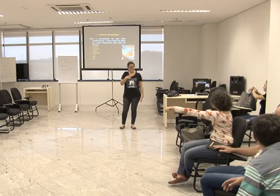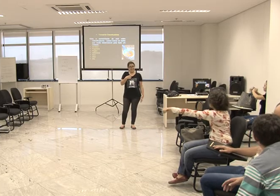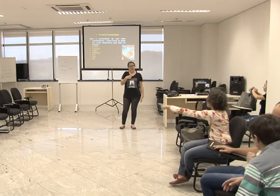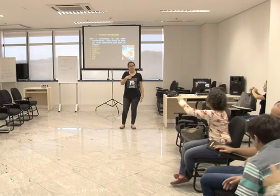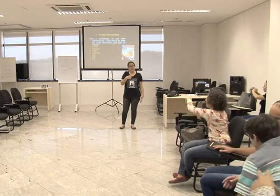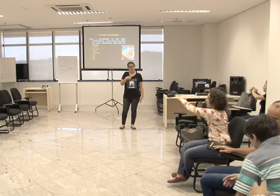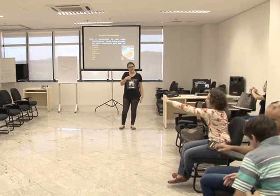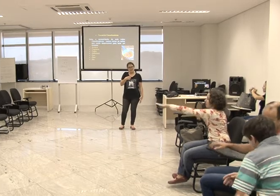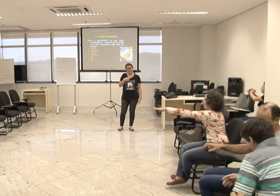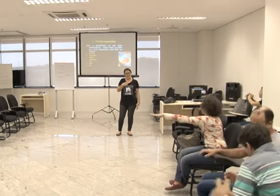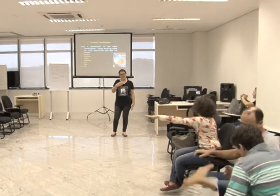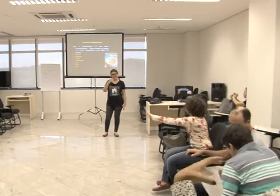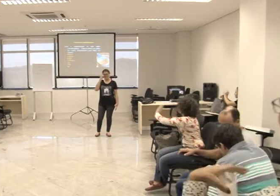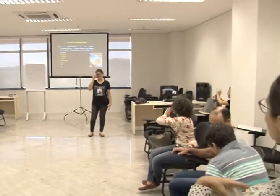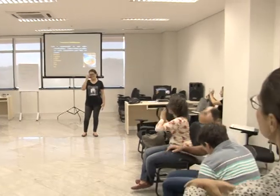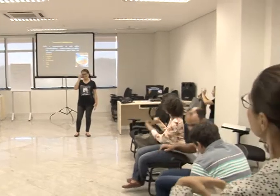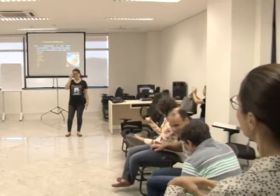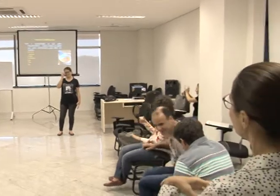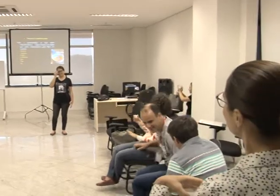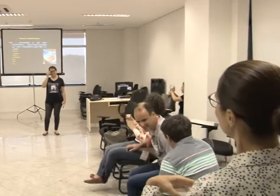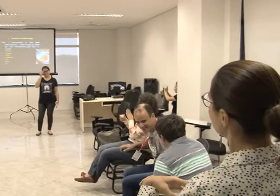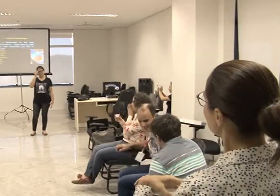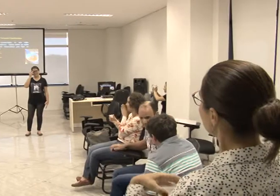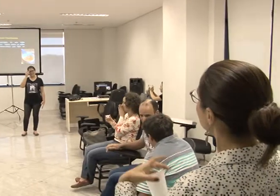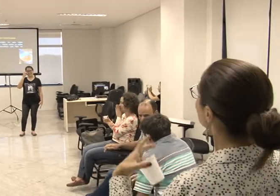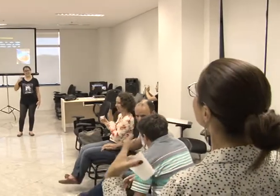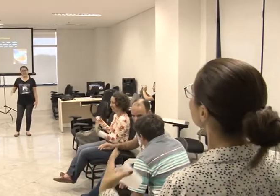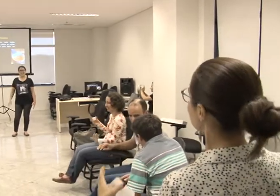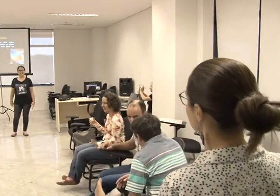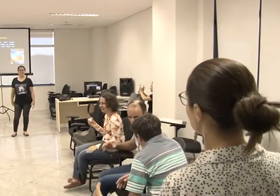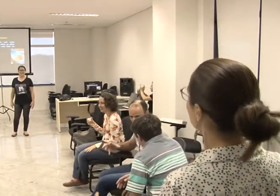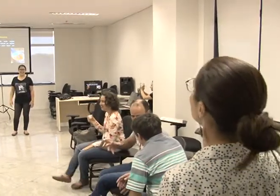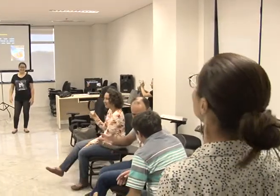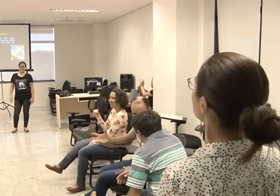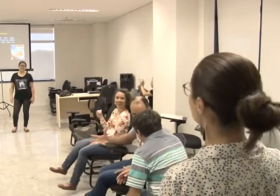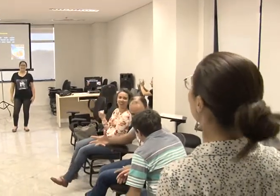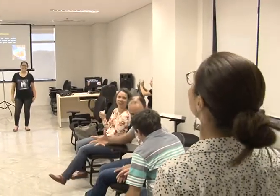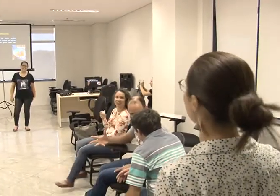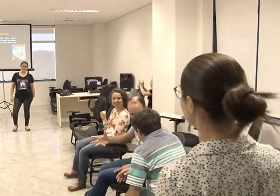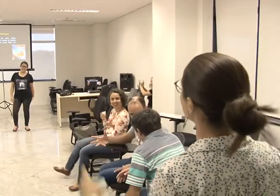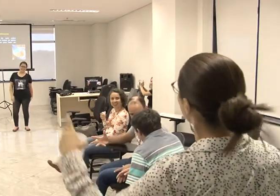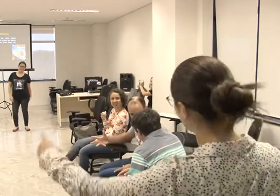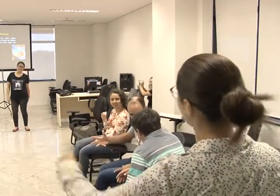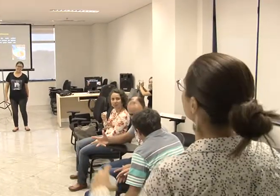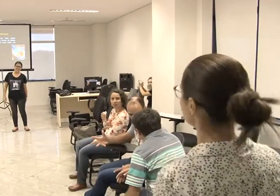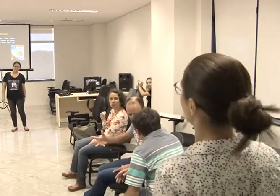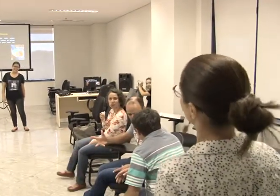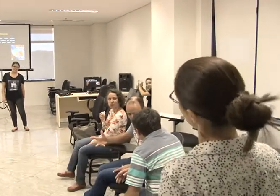sentimento. A mágoa. O meu sentimento de motivação. Vou estudar mais, porque eu quero isso para...